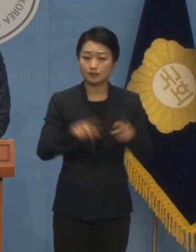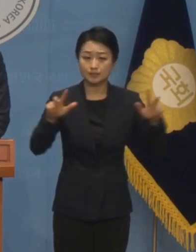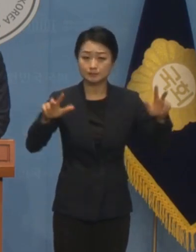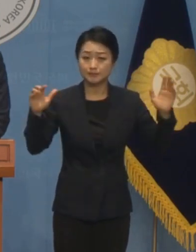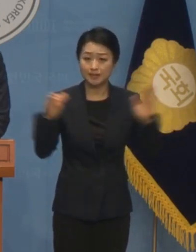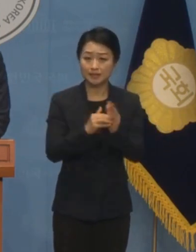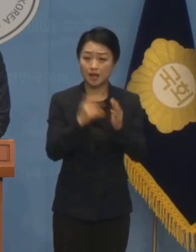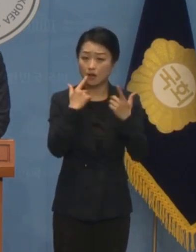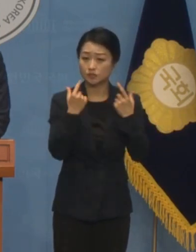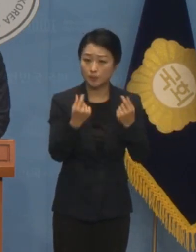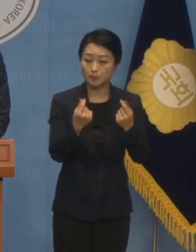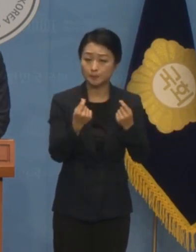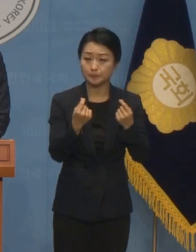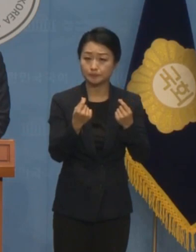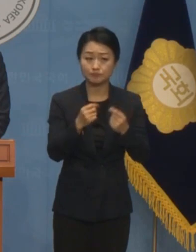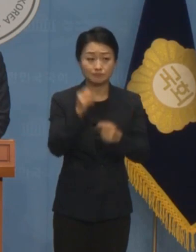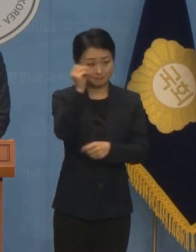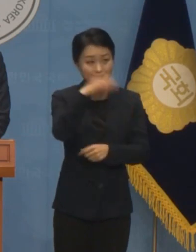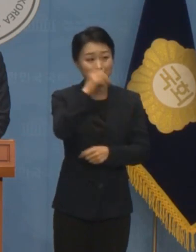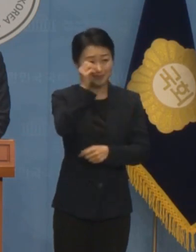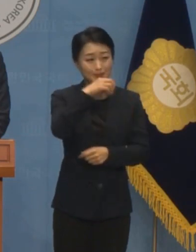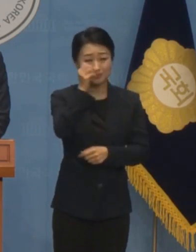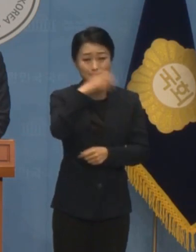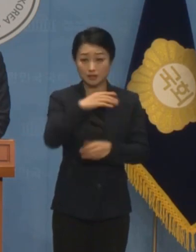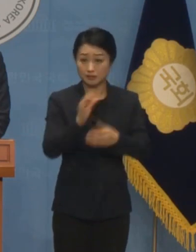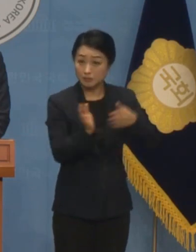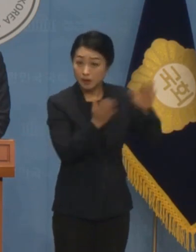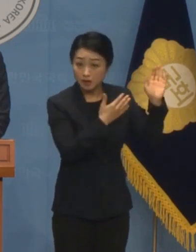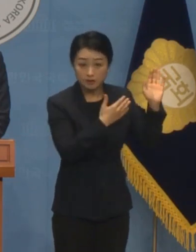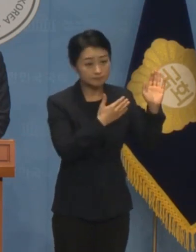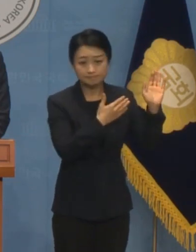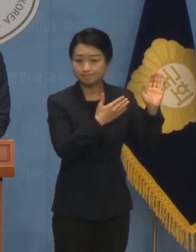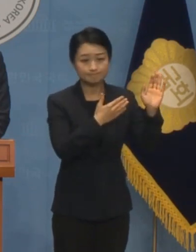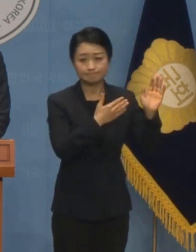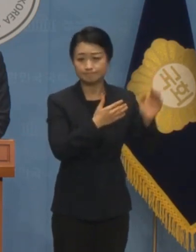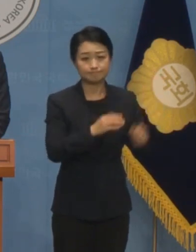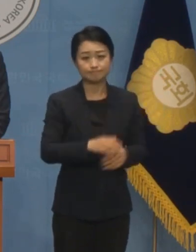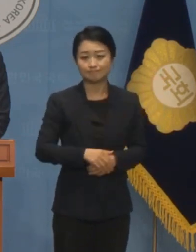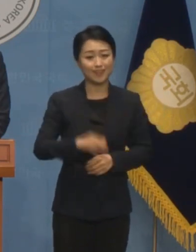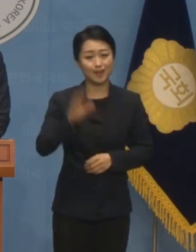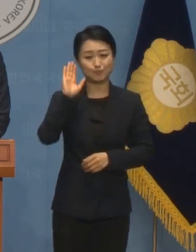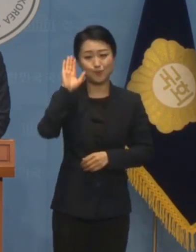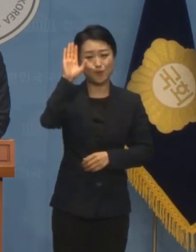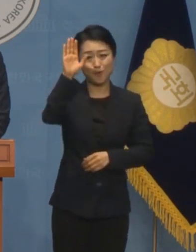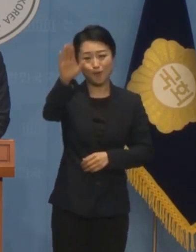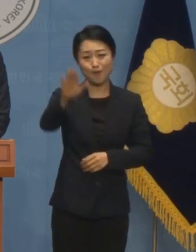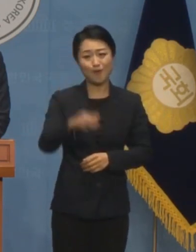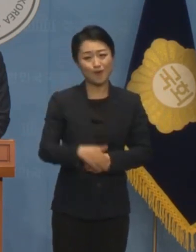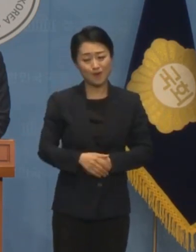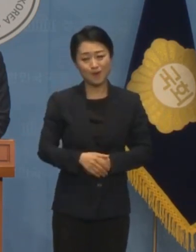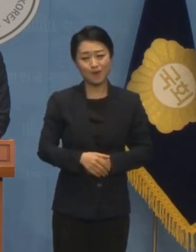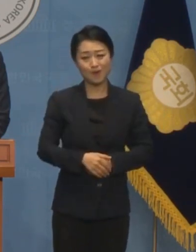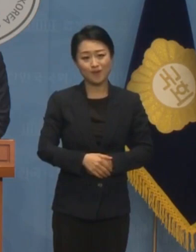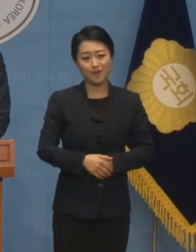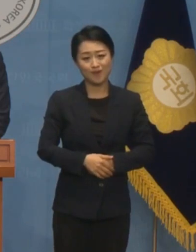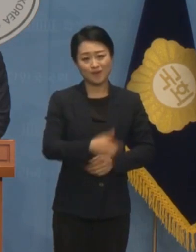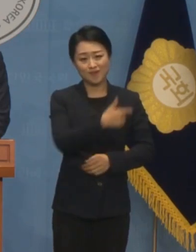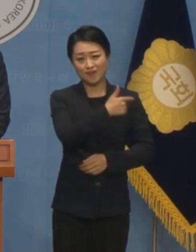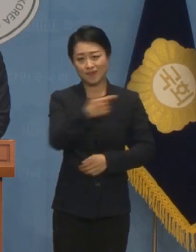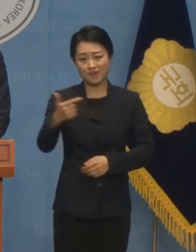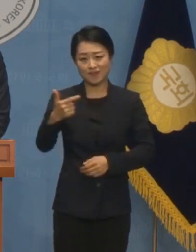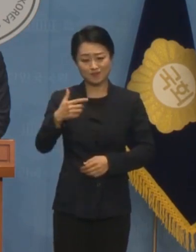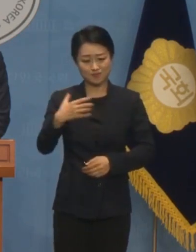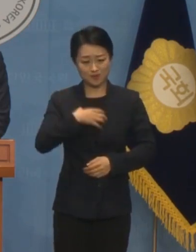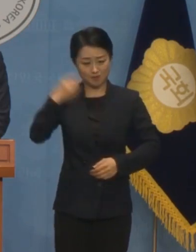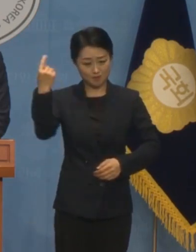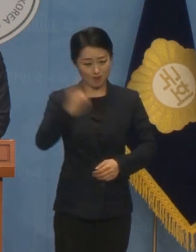지금까지 하듯이 어영부영 넘기고 간다면 앞으로 닥칠 일들에 대해서 단단히